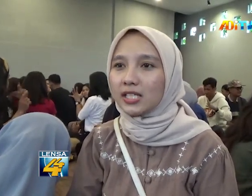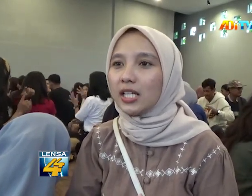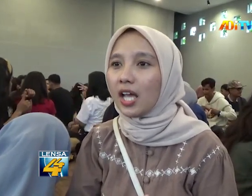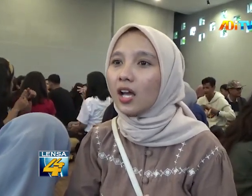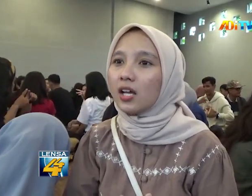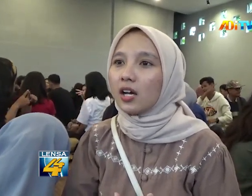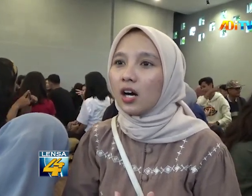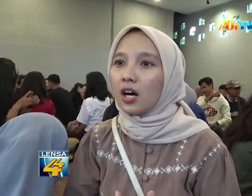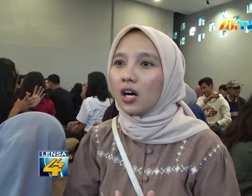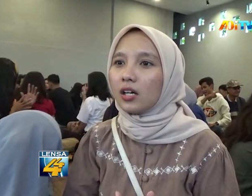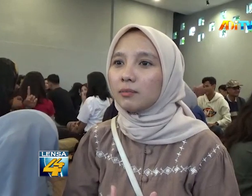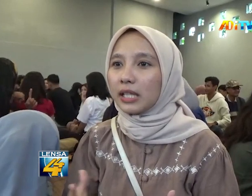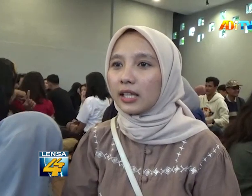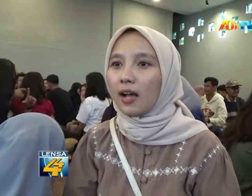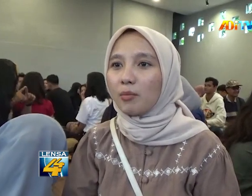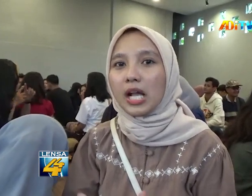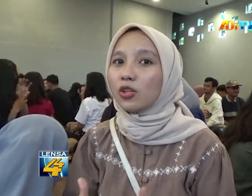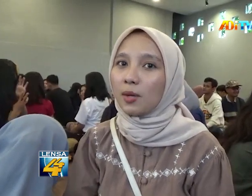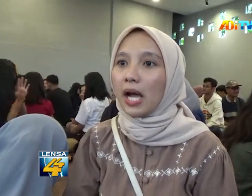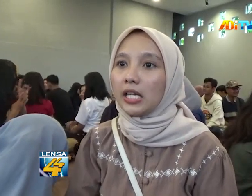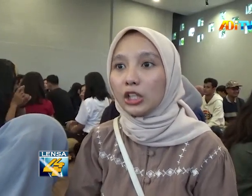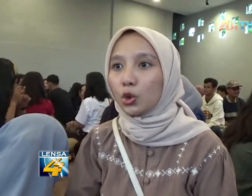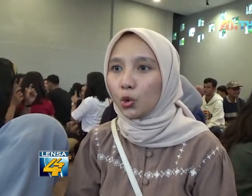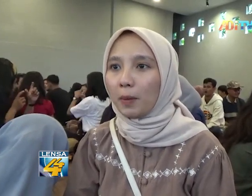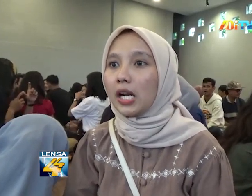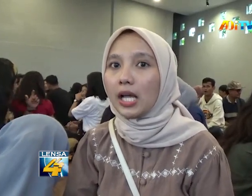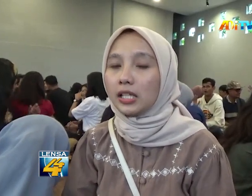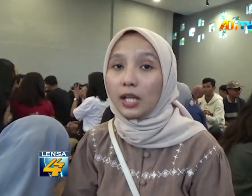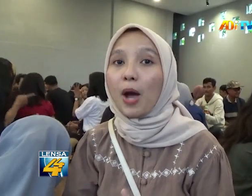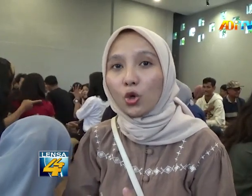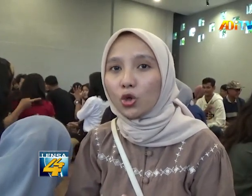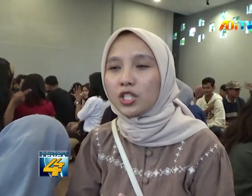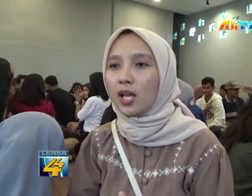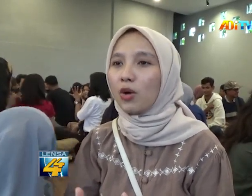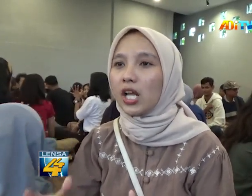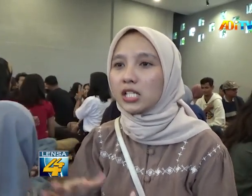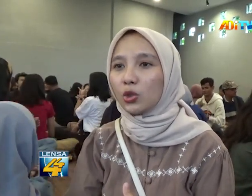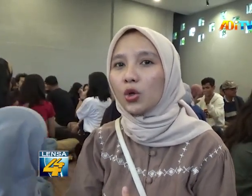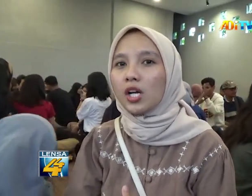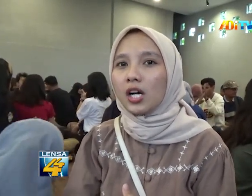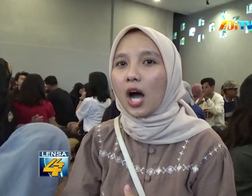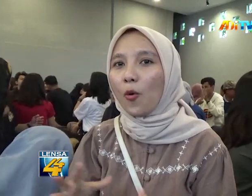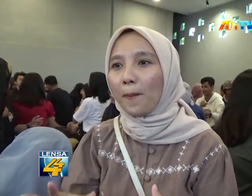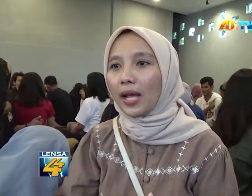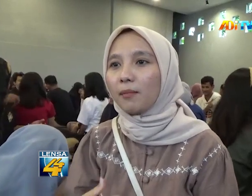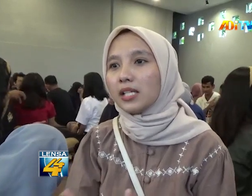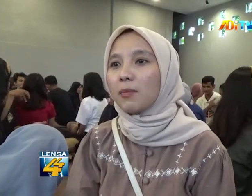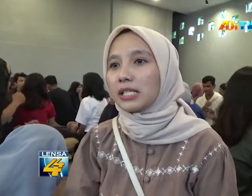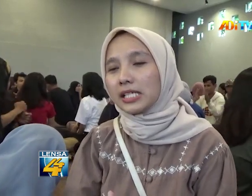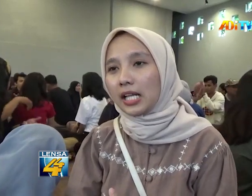jadinya Ee Kita enggak bisa lanjut sama kandidat itu padahal kandidatnya bagus nah mulai dari situ e Aku pengin belajar bahasa isarat